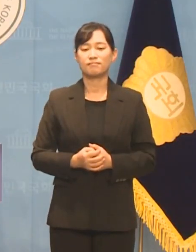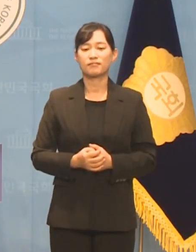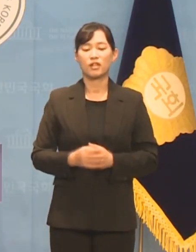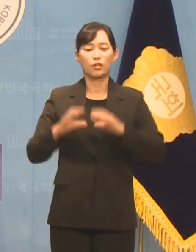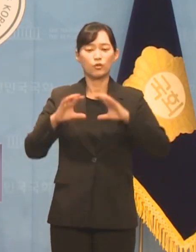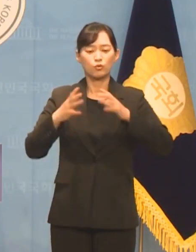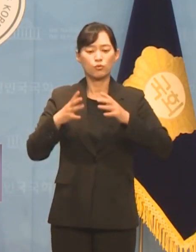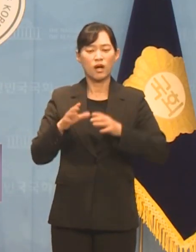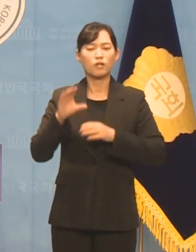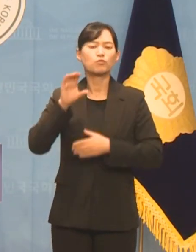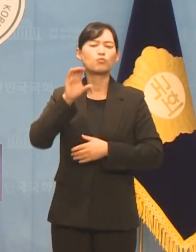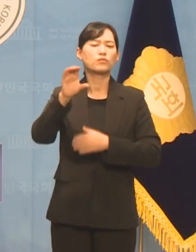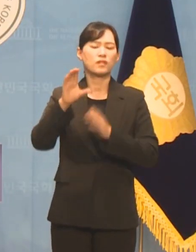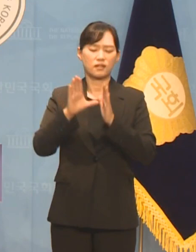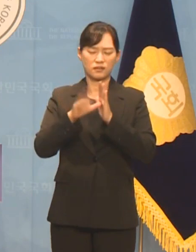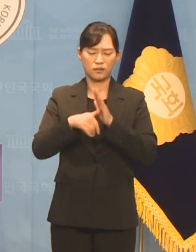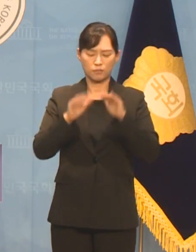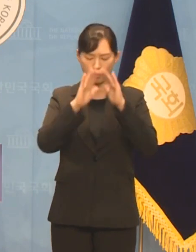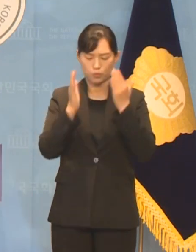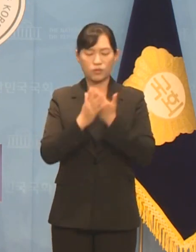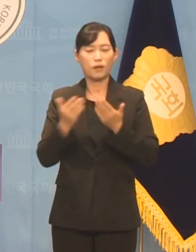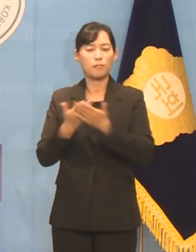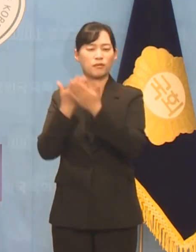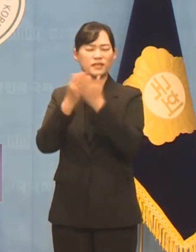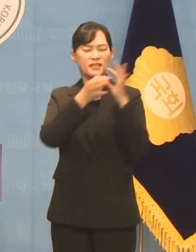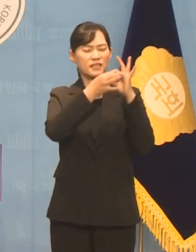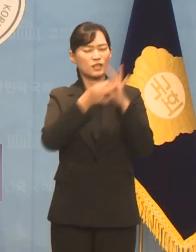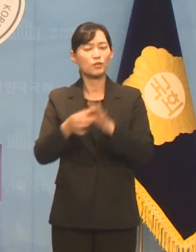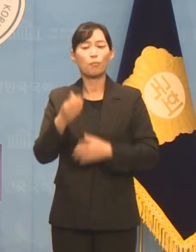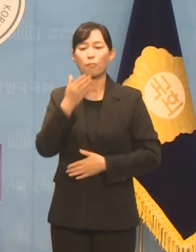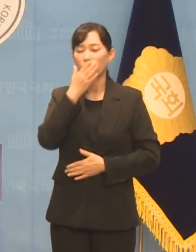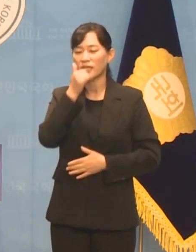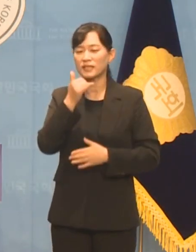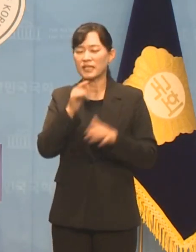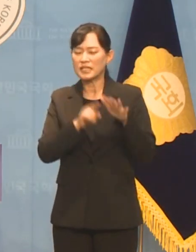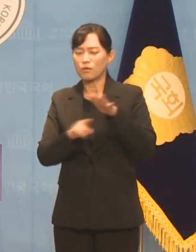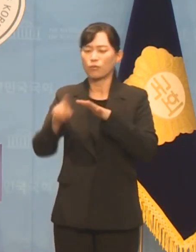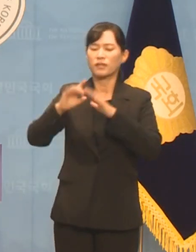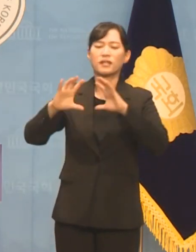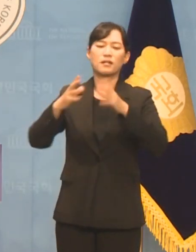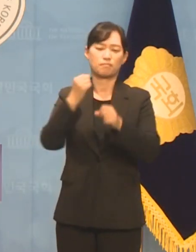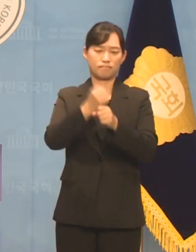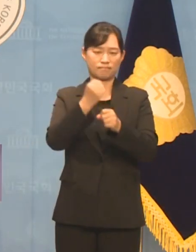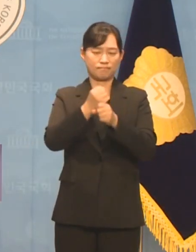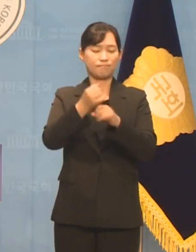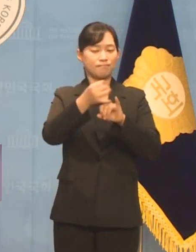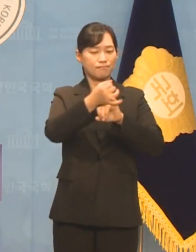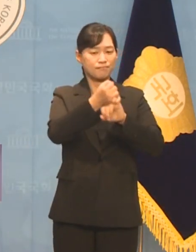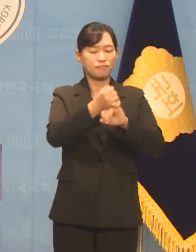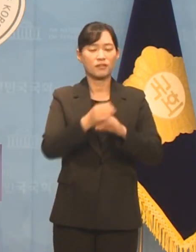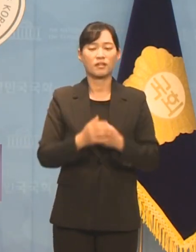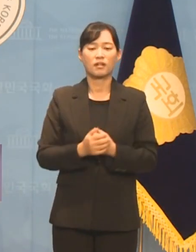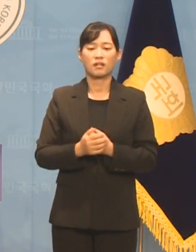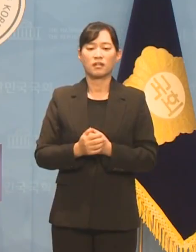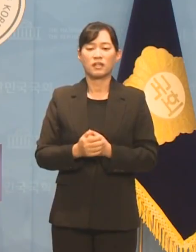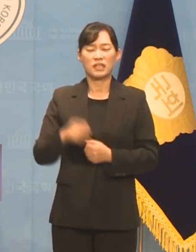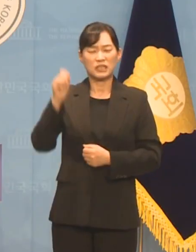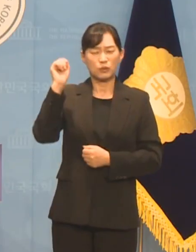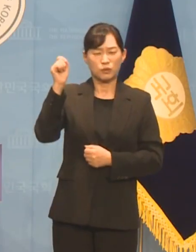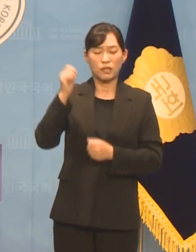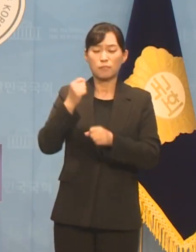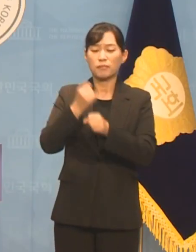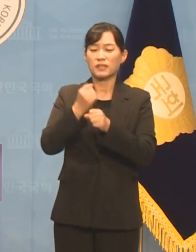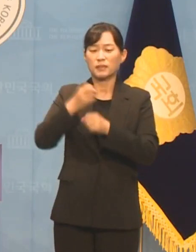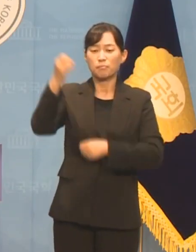국가 투자 시대로 모두의 번영, 지속 가능한 선진국을 만들겠습니다. 응원봉이 만들어낸